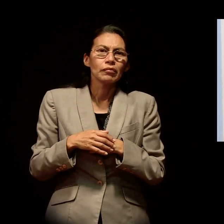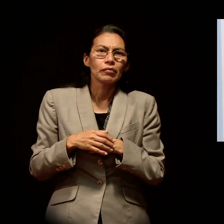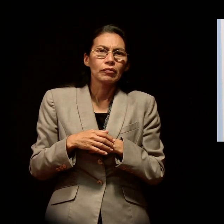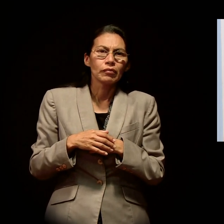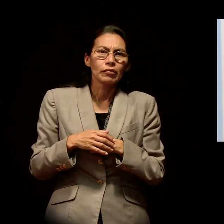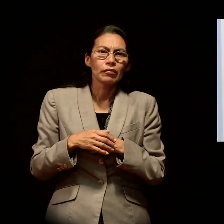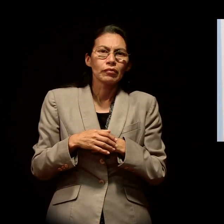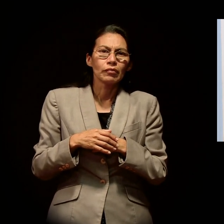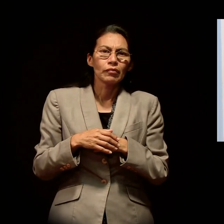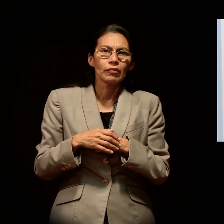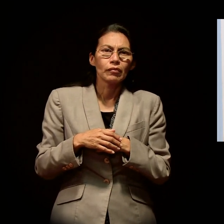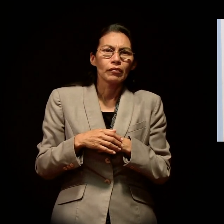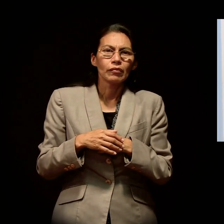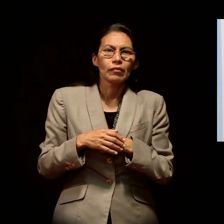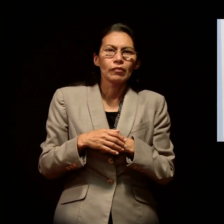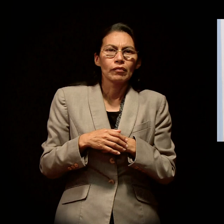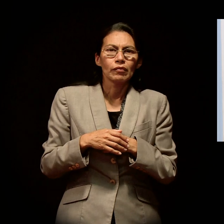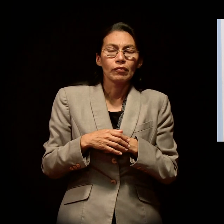no